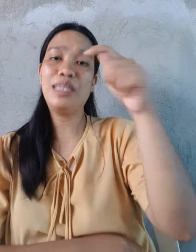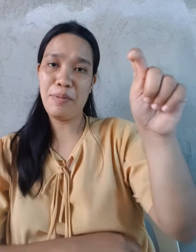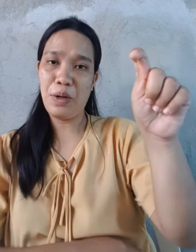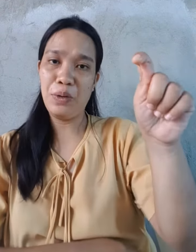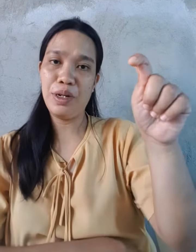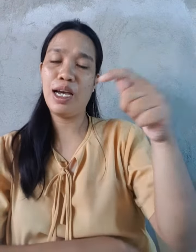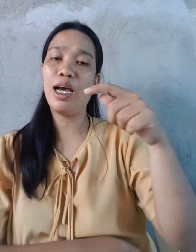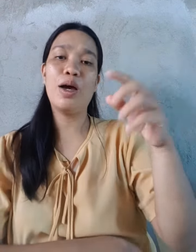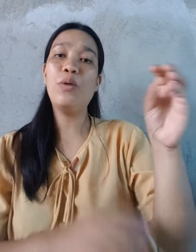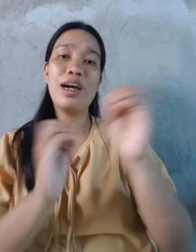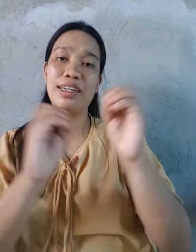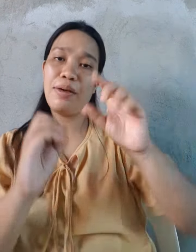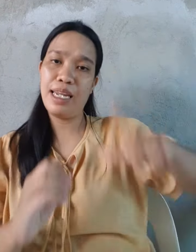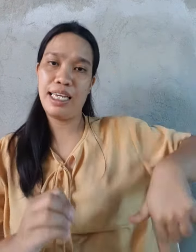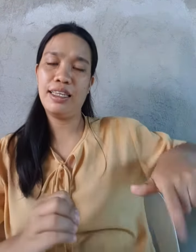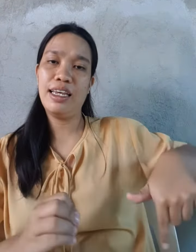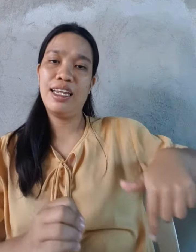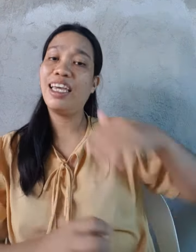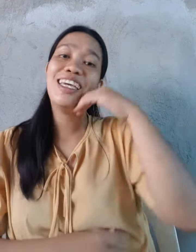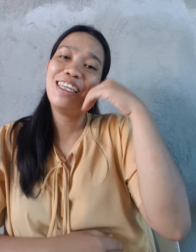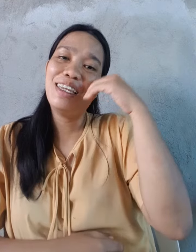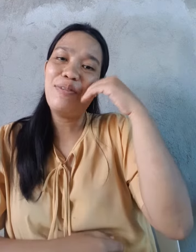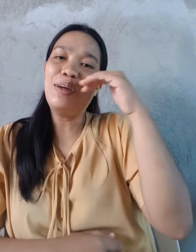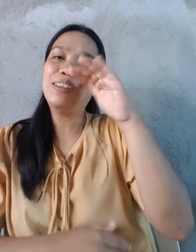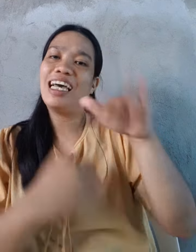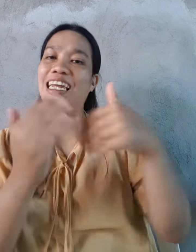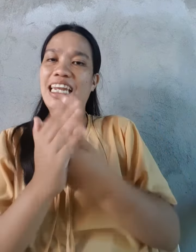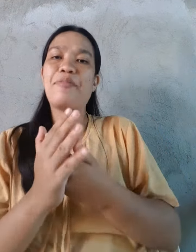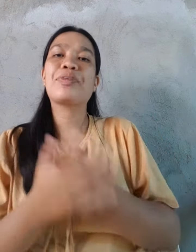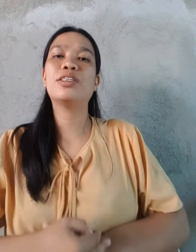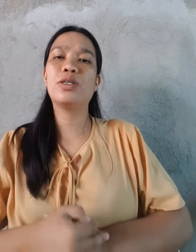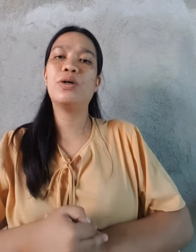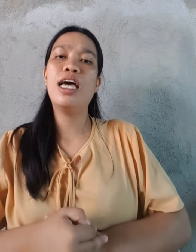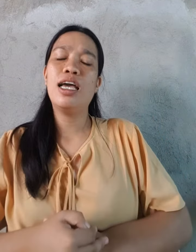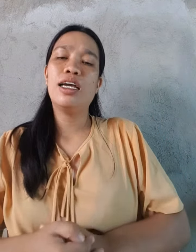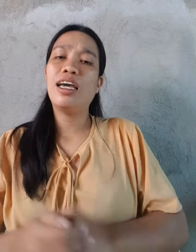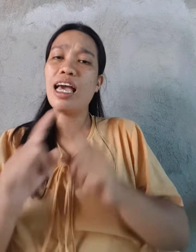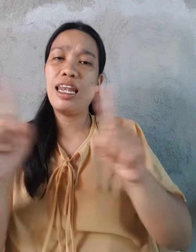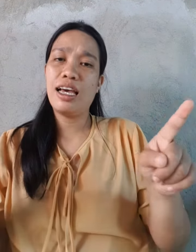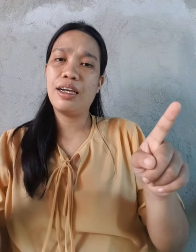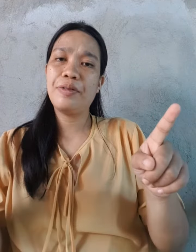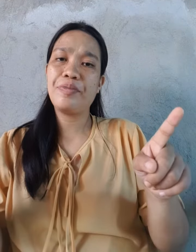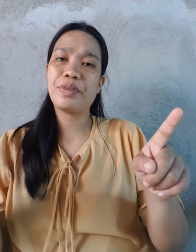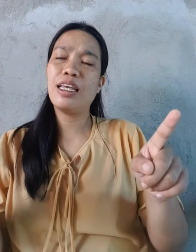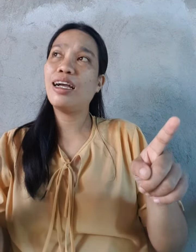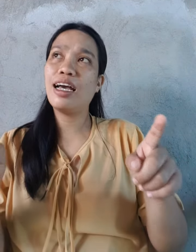nagsumikap ako na huwag nang malate. Nahihiya din naman ako sa kanila. So, kaya lang,